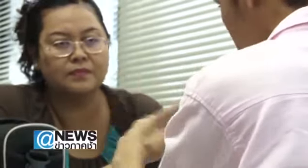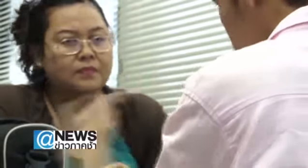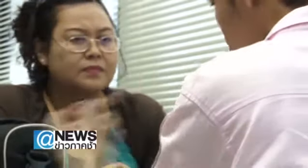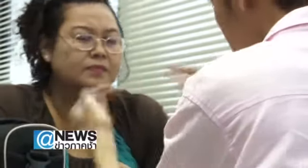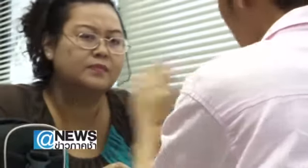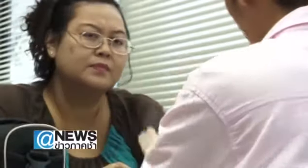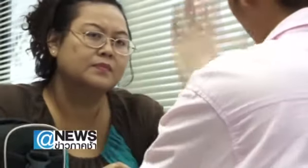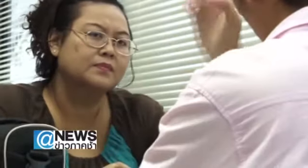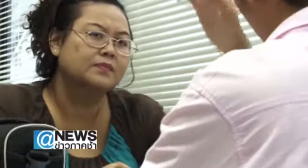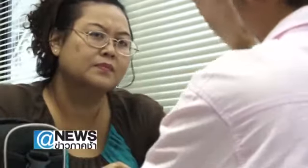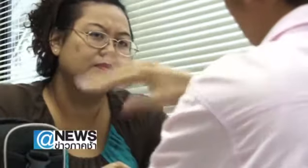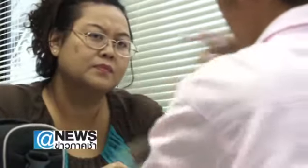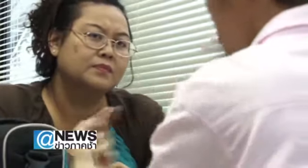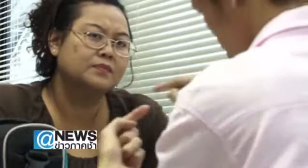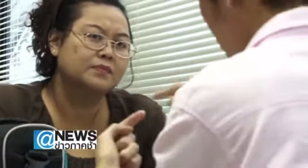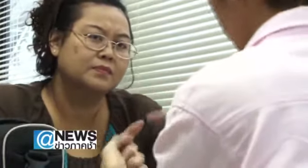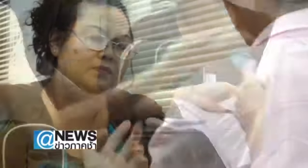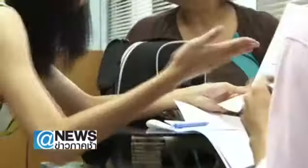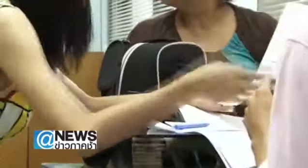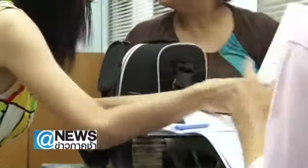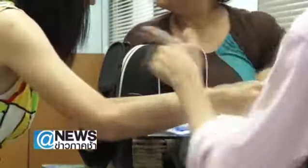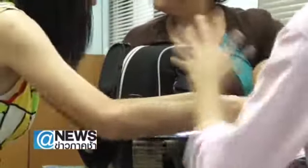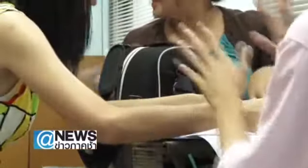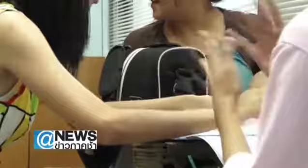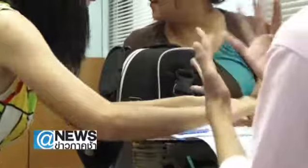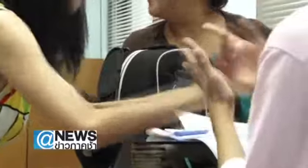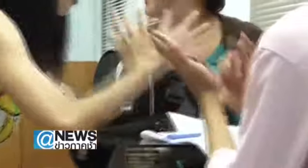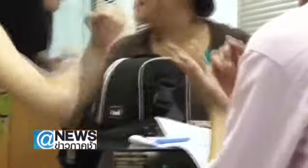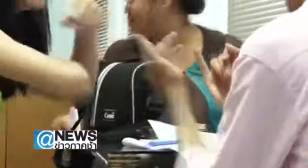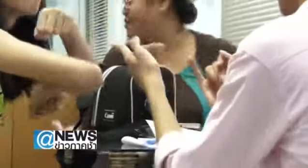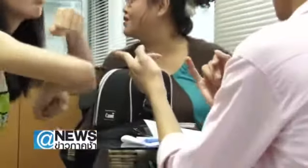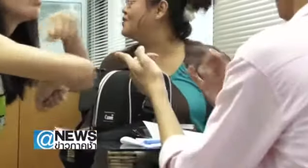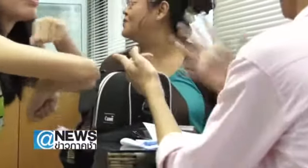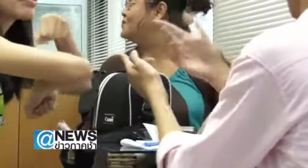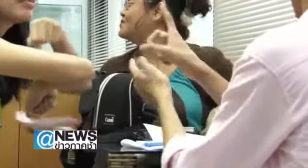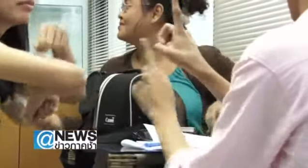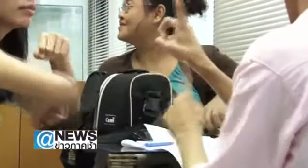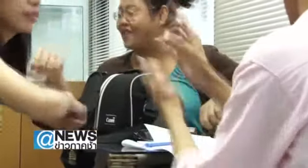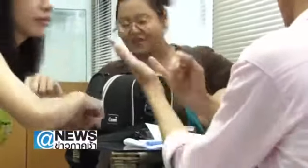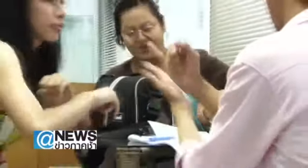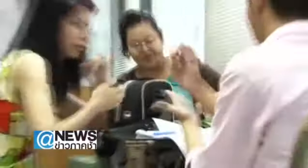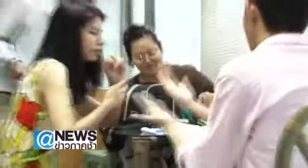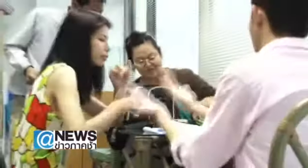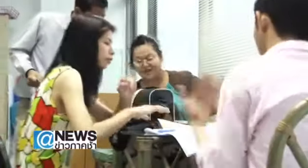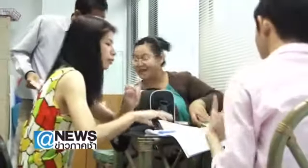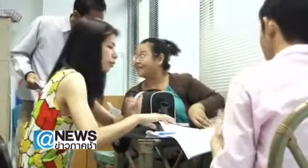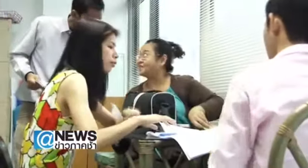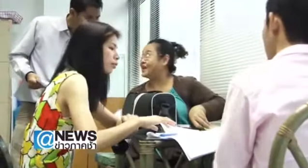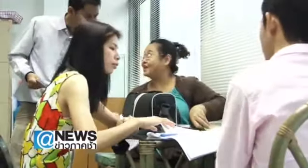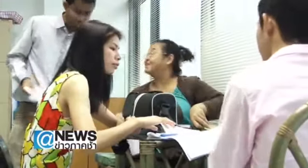ได้ก็พยายามพัฒนาอยู่ครับแต่ว่าอย่างวันนี้ที่เห็นเนี่ยก็คือถ้าเป็นกรณีที่คนหูดีทำงานคนหูหนวกเนี่ยก็ต้องใช้จริงๆก็ต้องใช้ภ